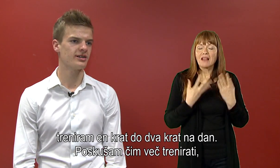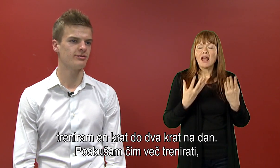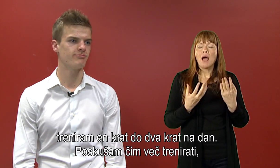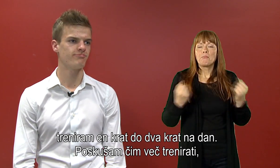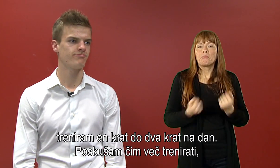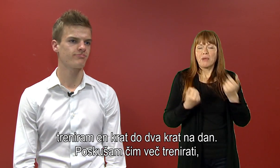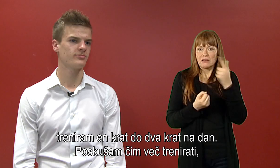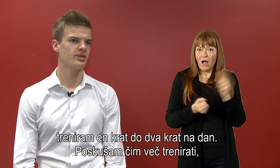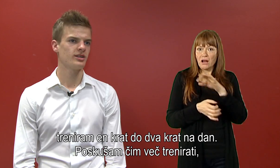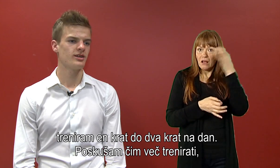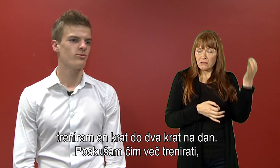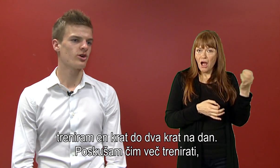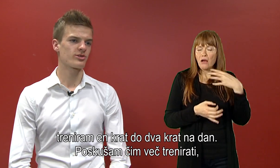dan.